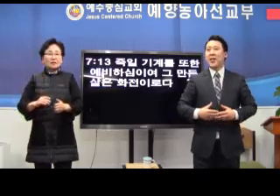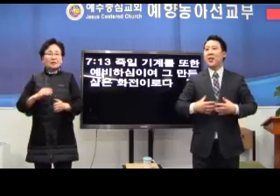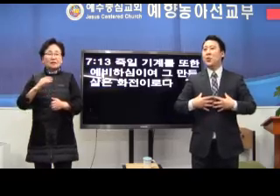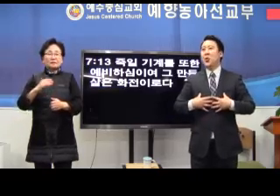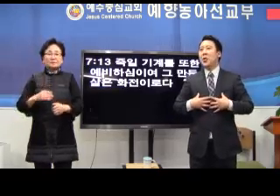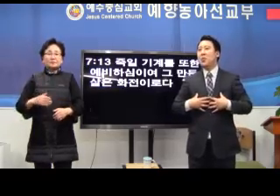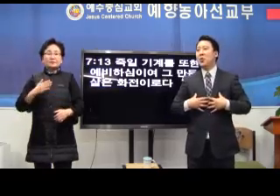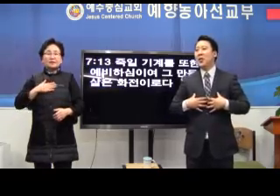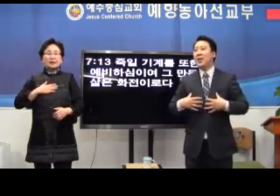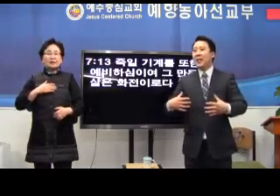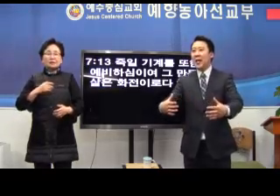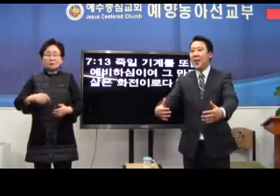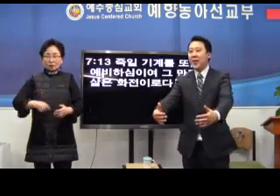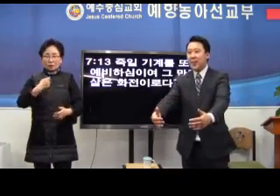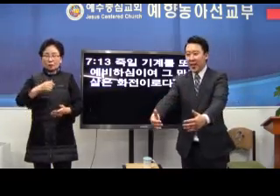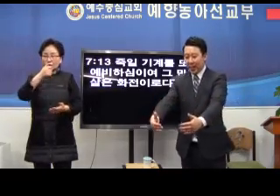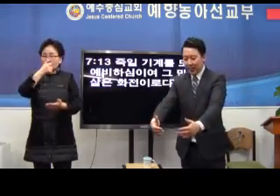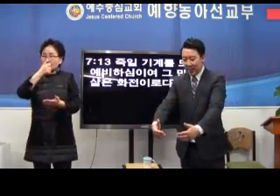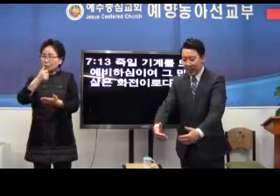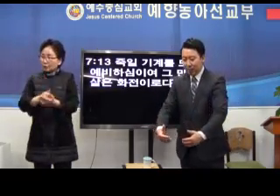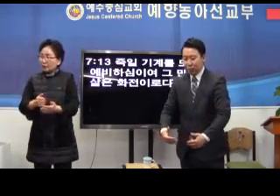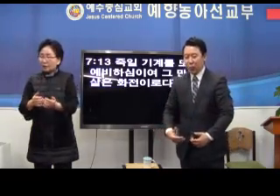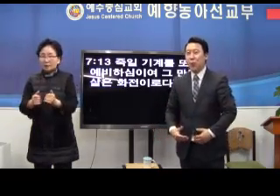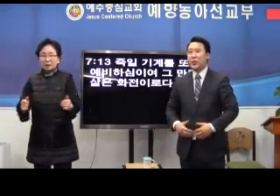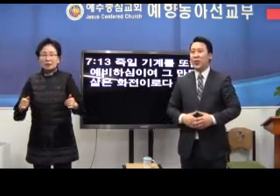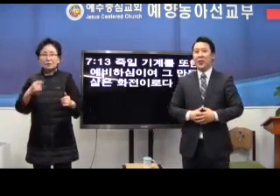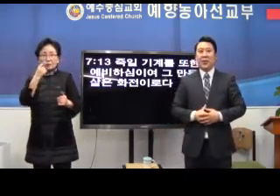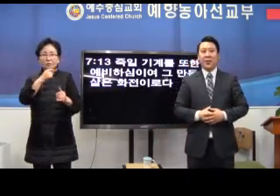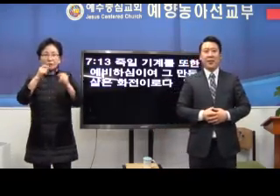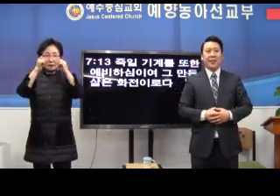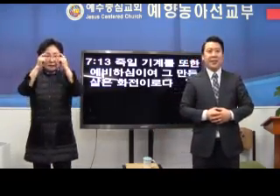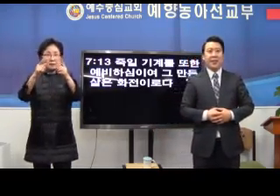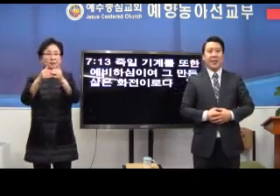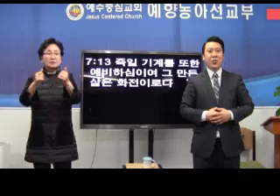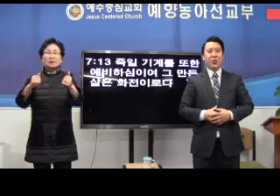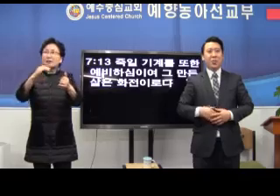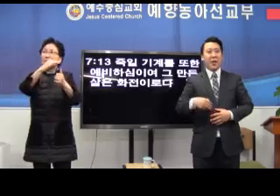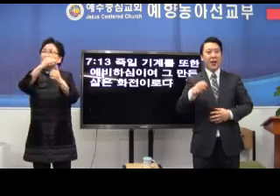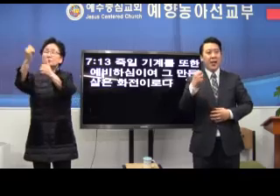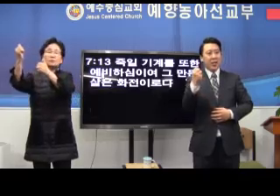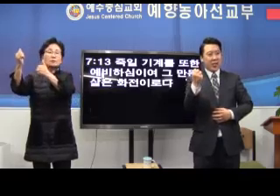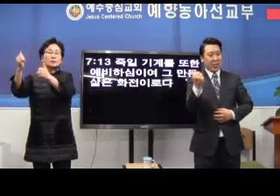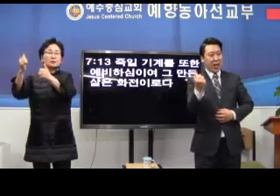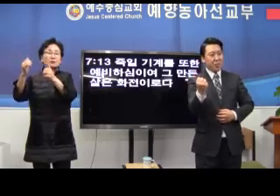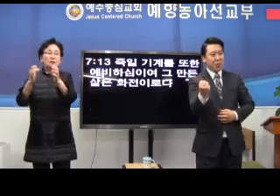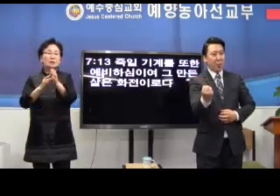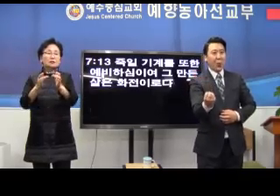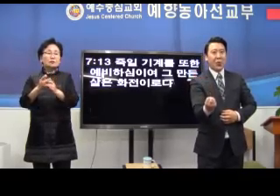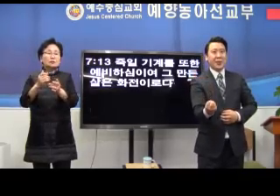자기가 죄인임을 깨달은 자를 부르러 오신 거예요. 예수님의 그 값진 보혈은